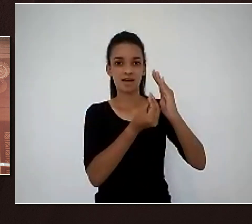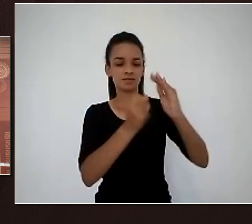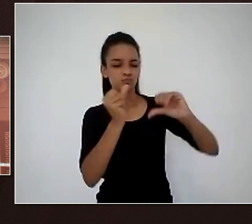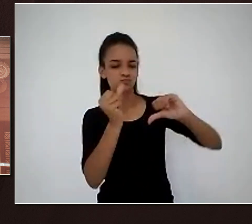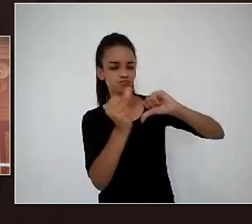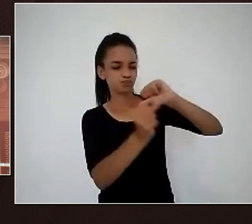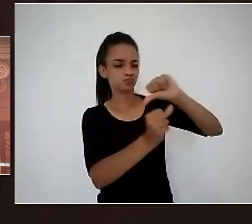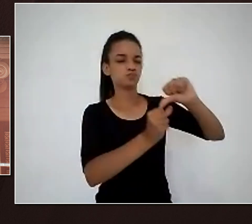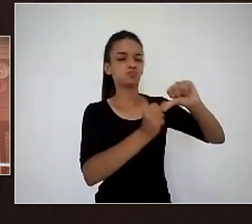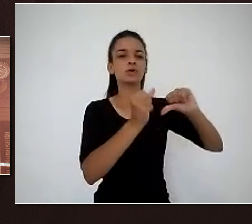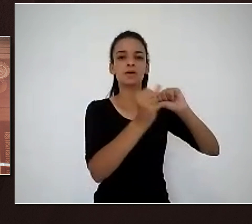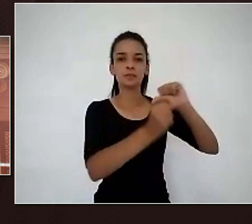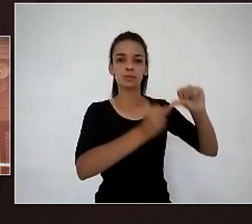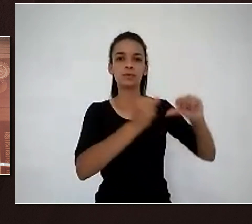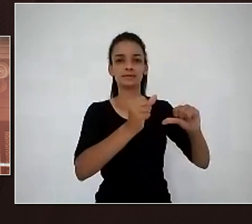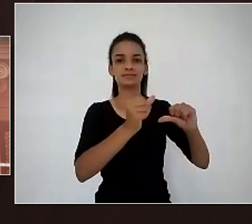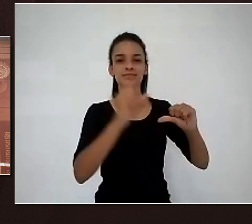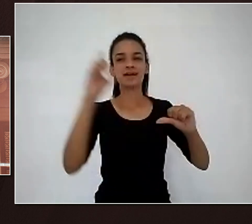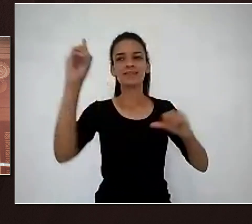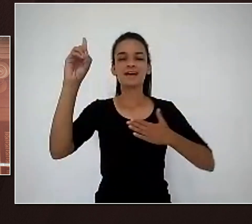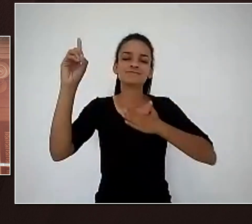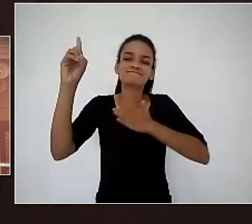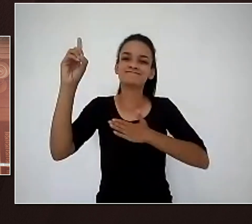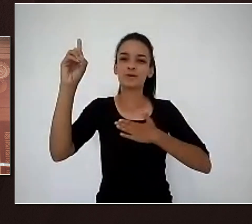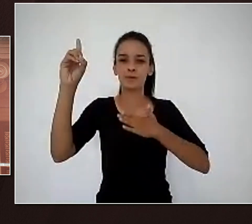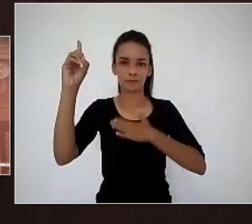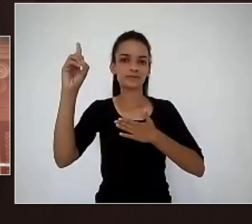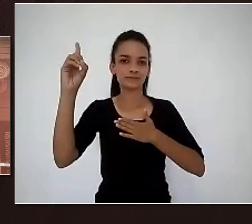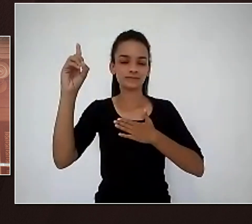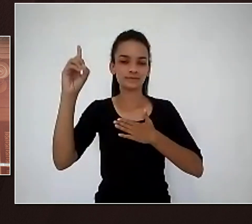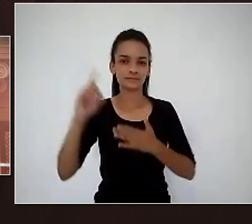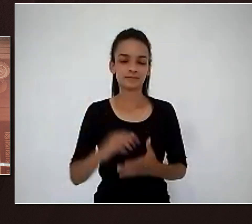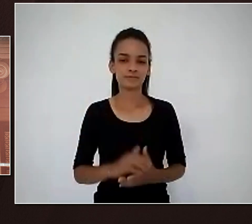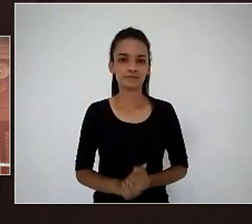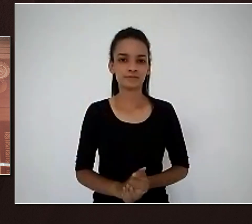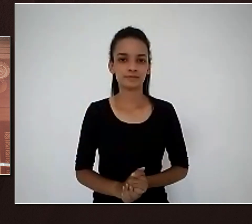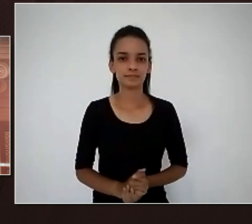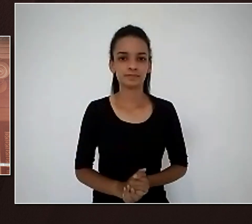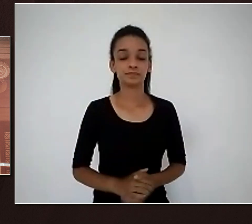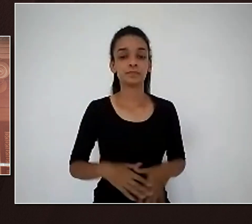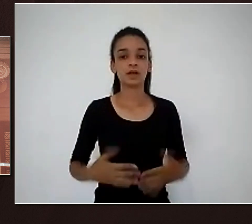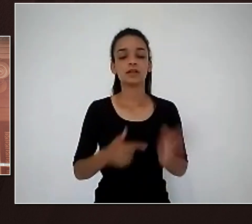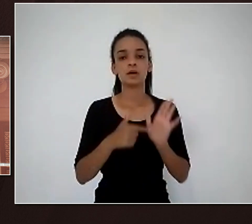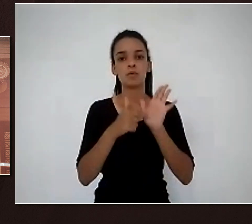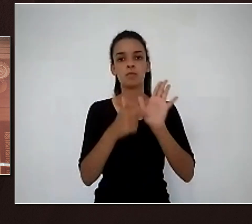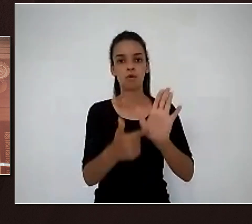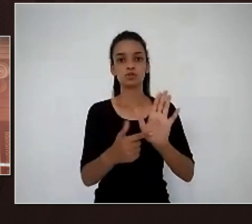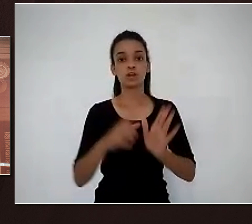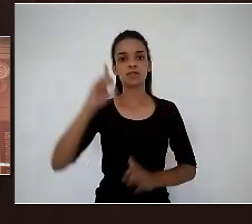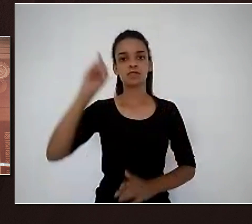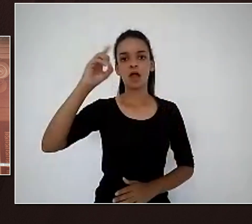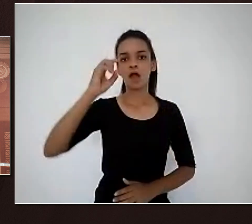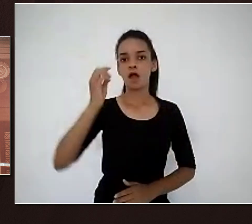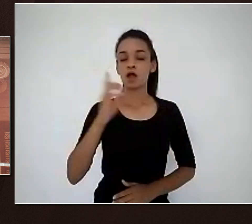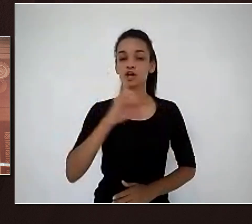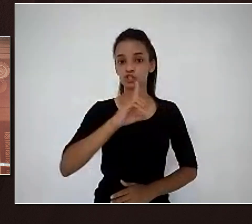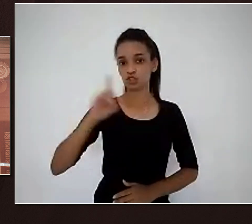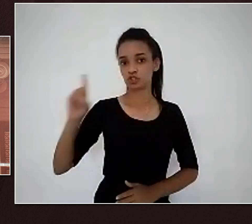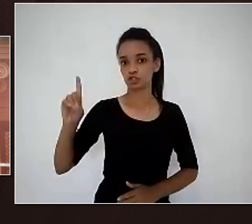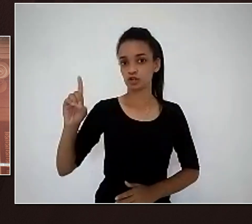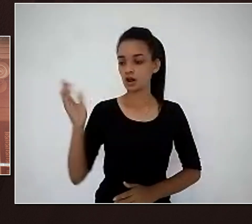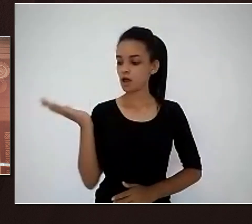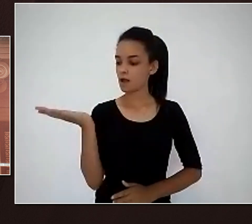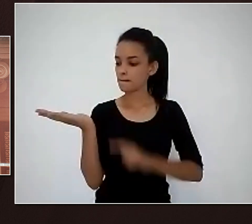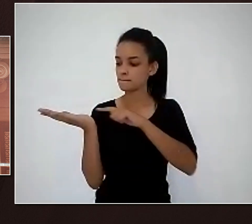estas coisas diz aquele que conserva na mão direita as sete estrelas e anda no meio dos sete candeeiros de ouro. Então,